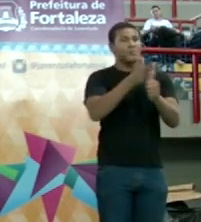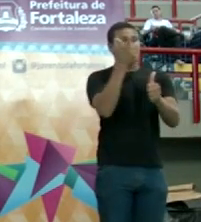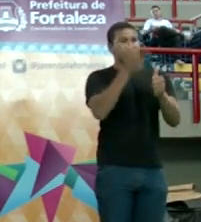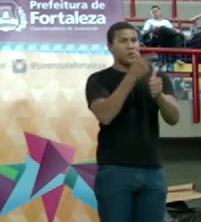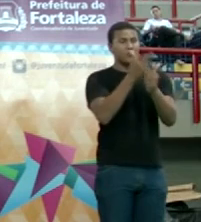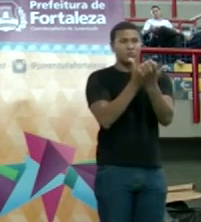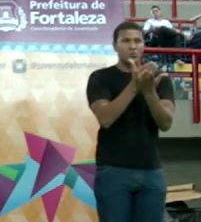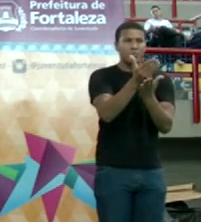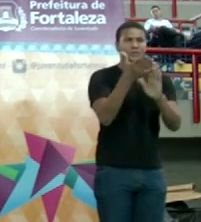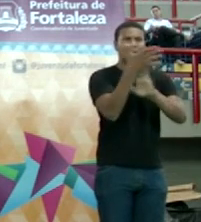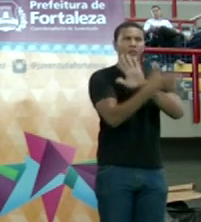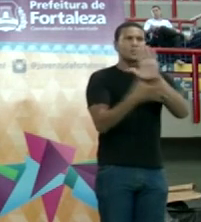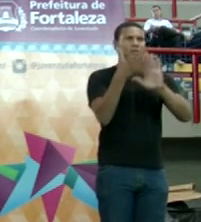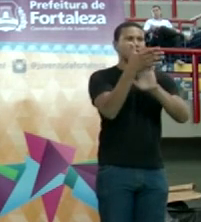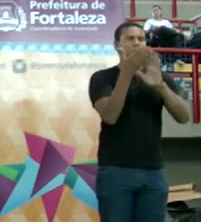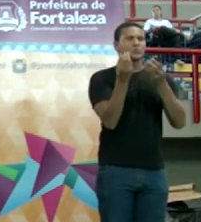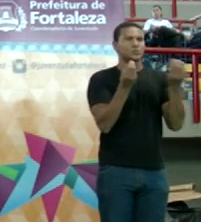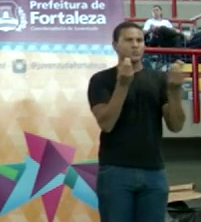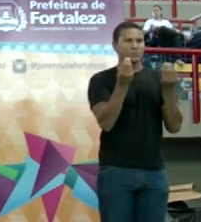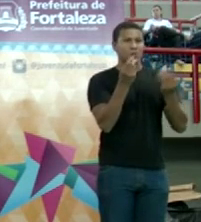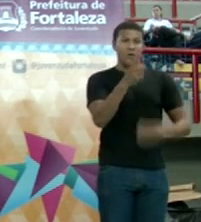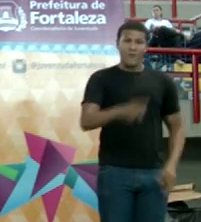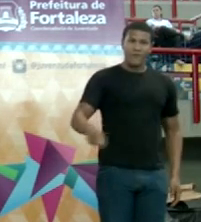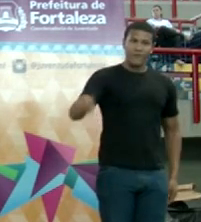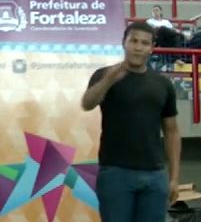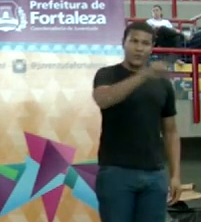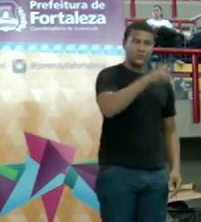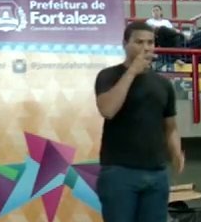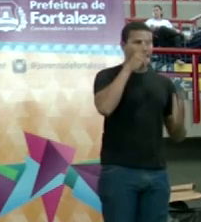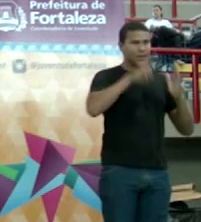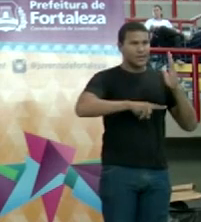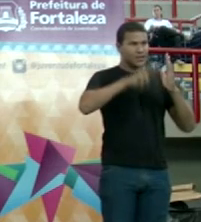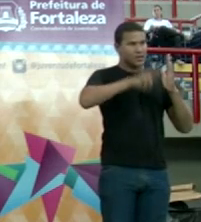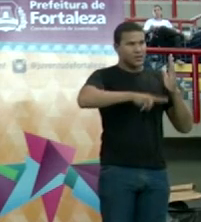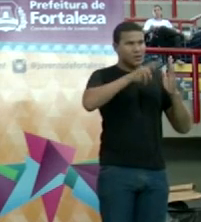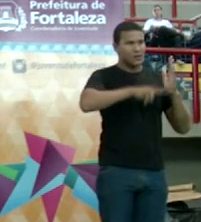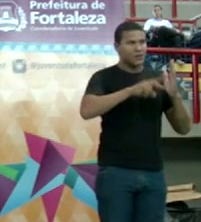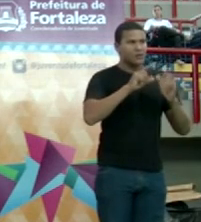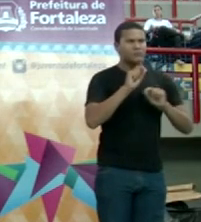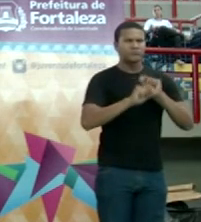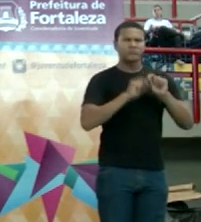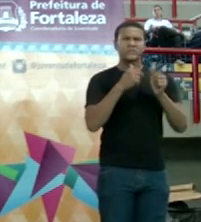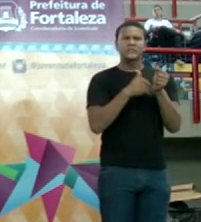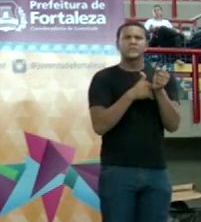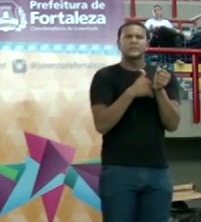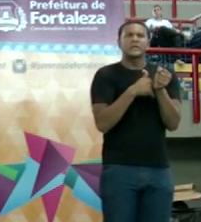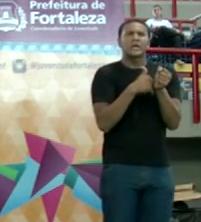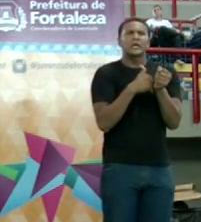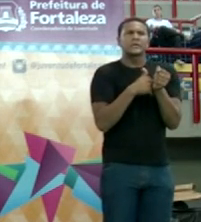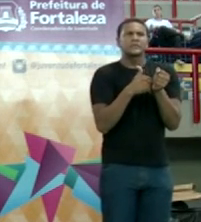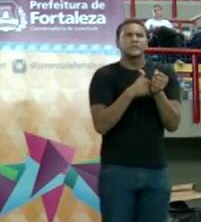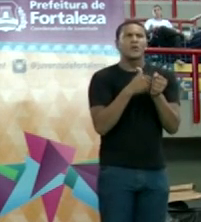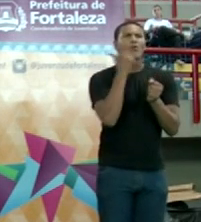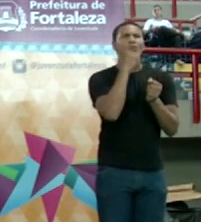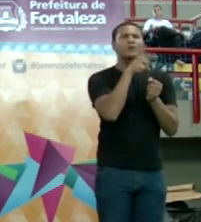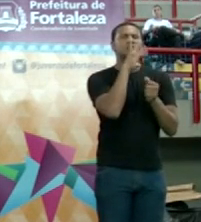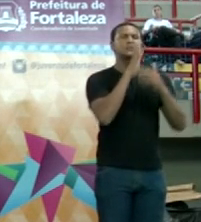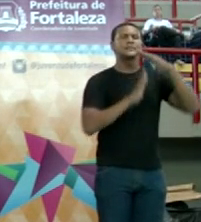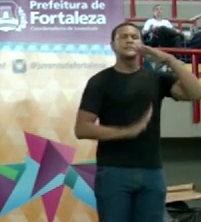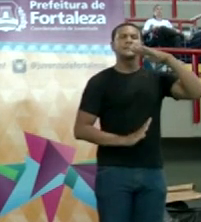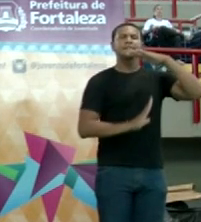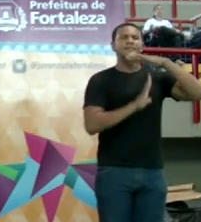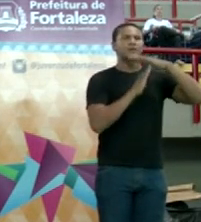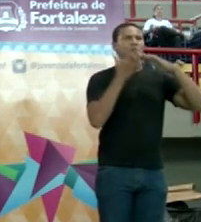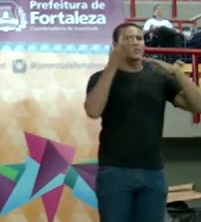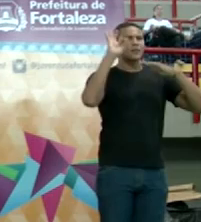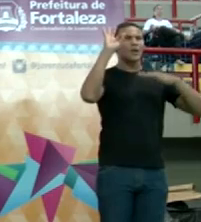nosso texto, que vocês leiam. Qual é o segredo para se tirar uma nota máxima em qualquer